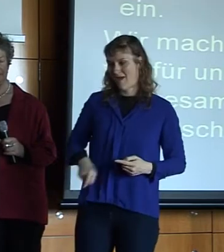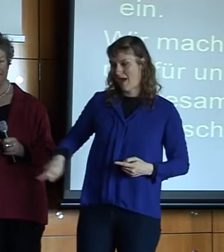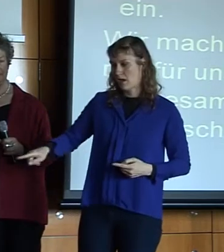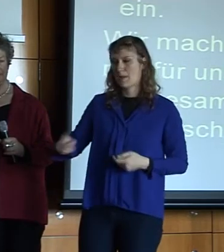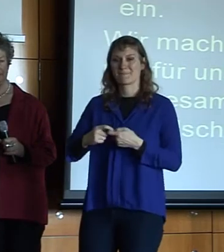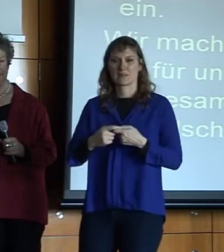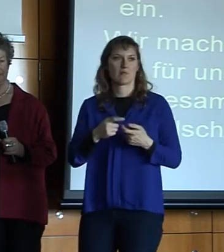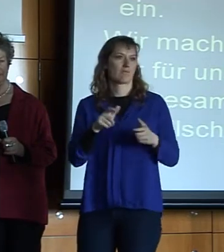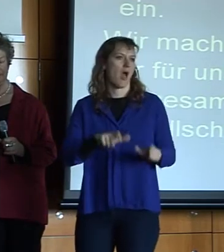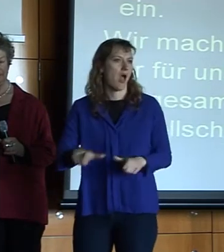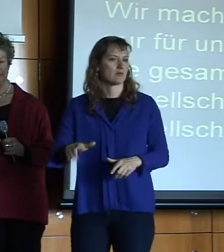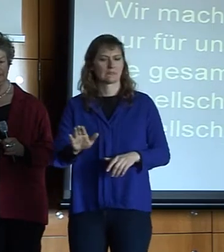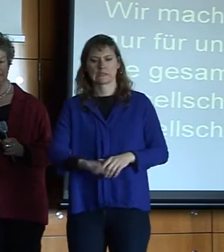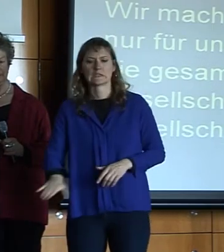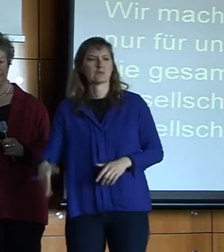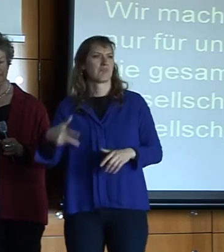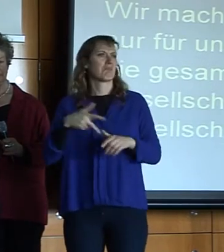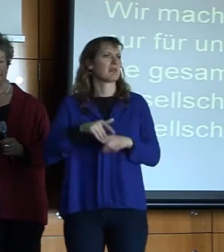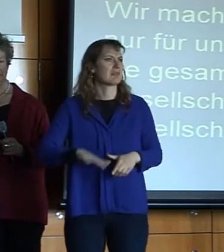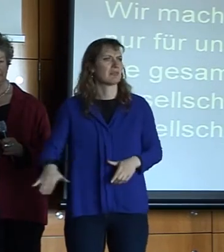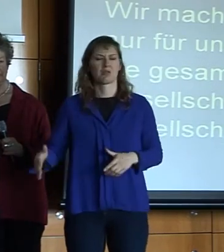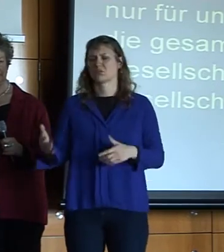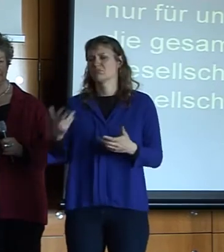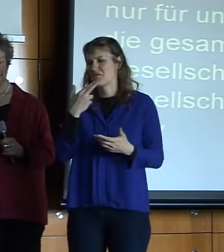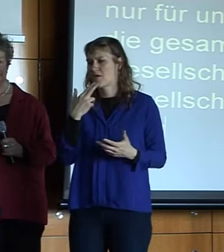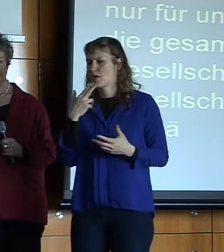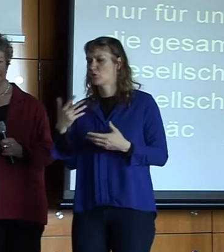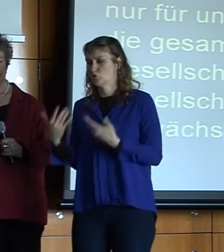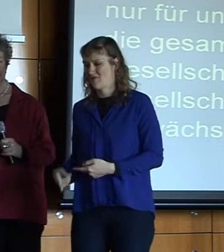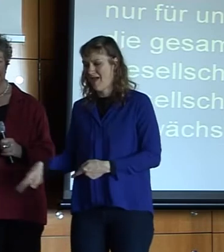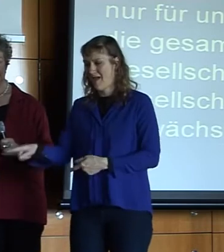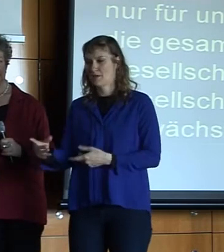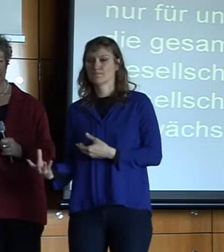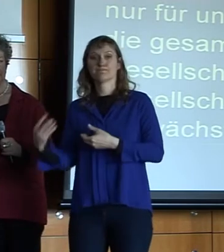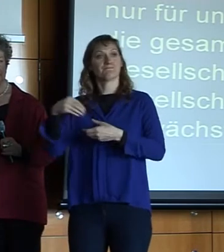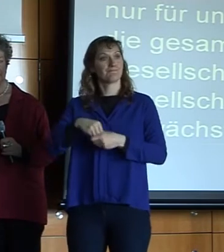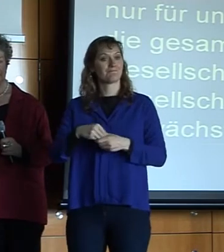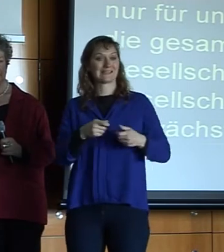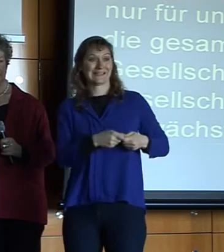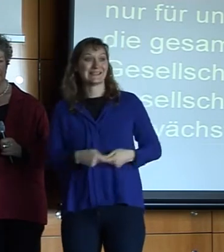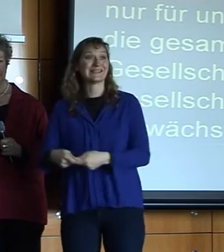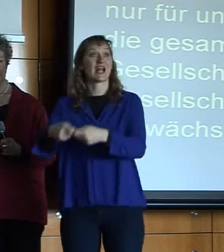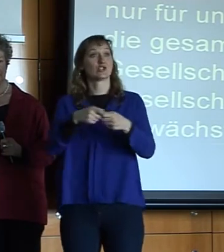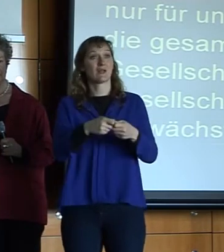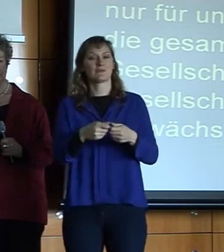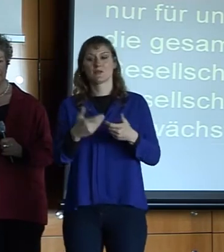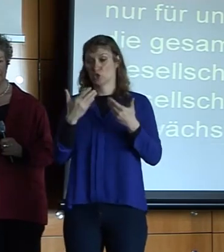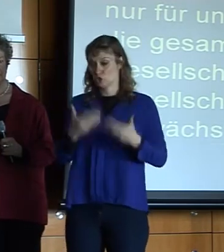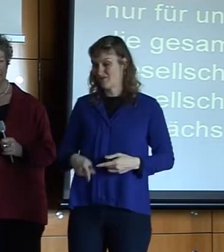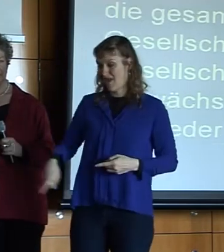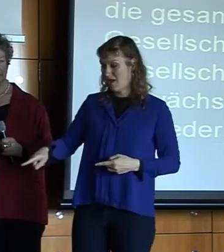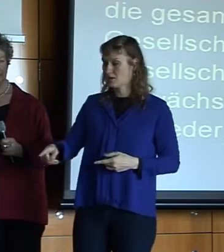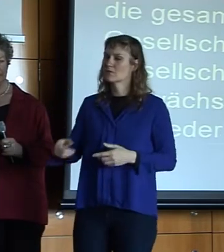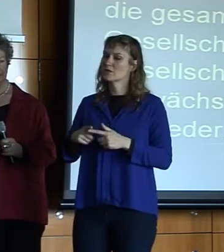jetzt alte, Kinder, behinderte Menschen, zugewanderte Menschen sind, eine Gesellschaft, die ihre schwächsten